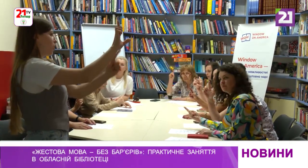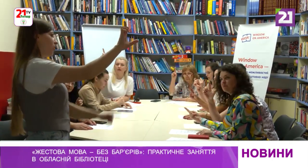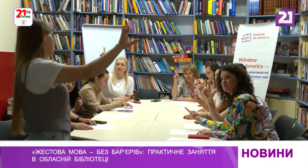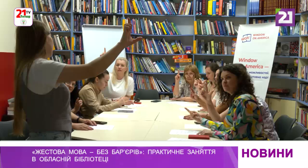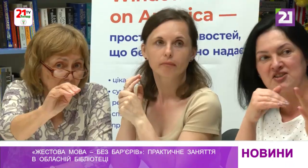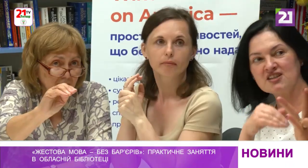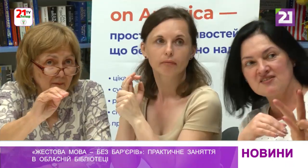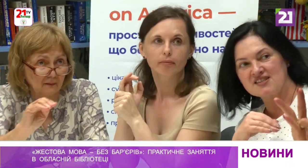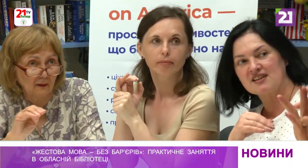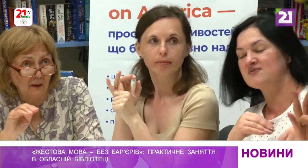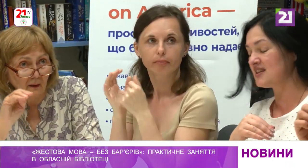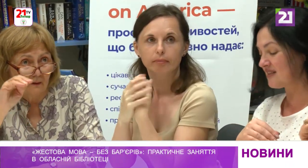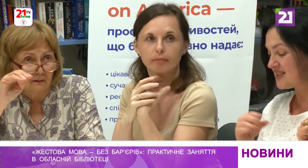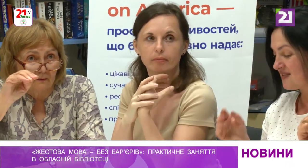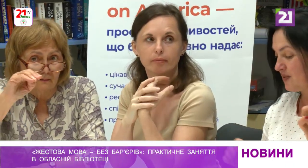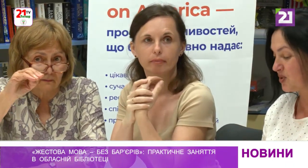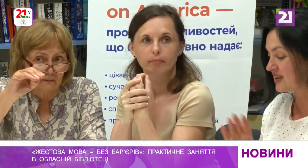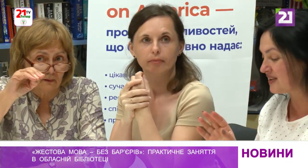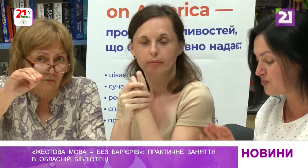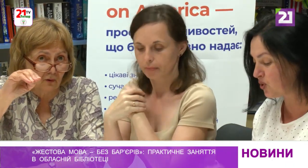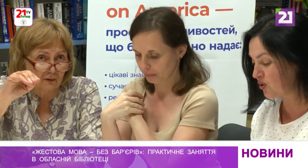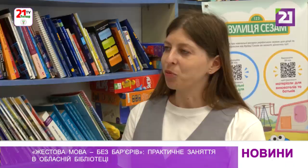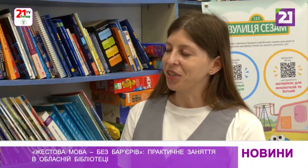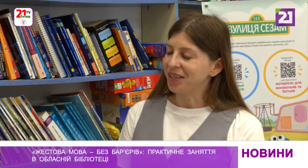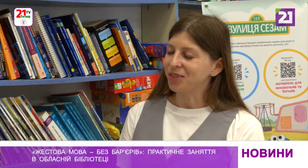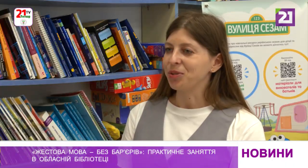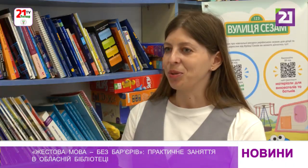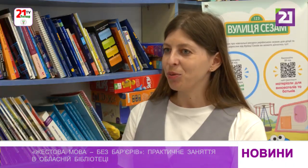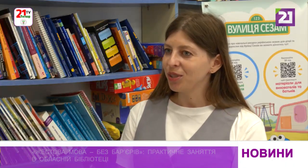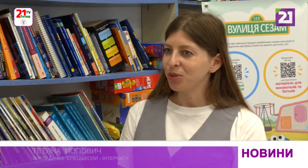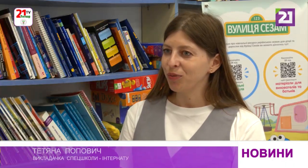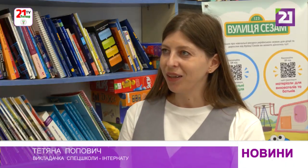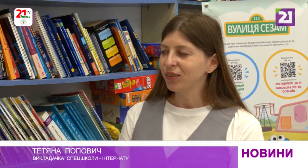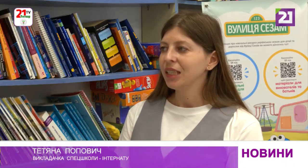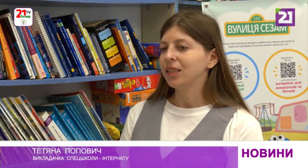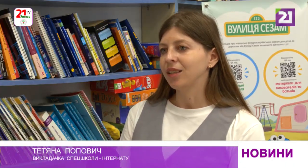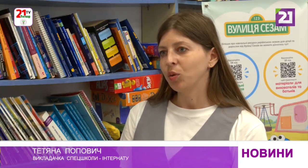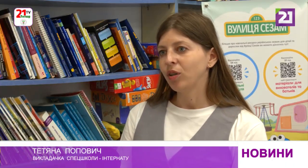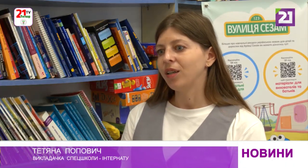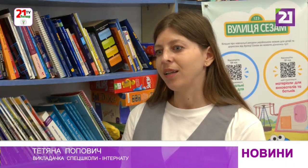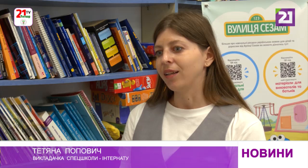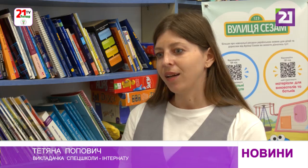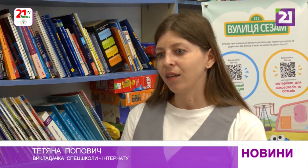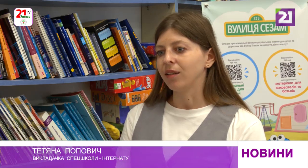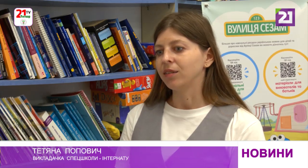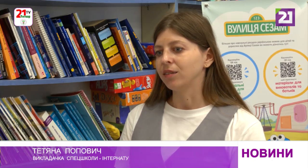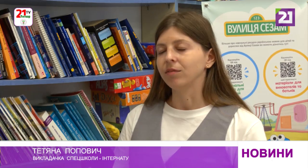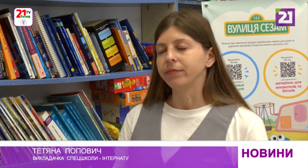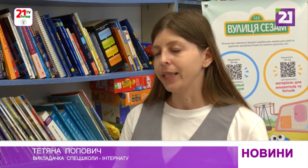початку 19 століття. Коли був Радянський Союз існував, то на таринах